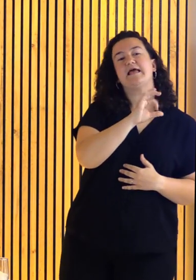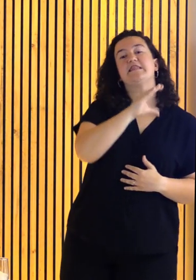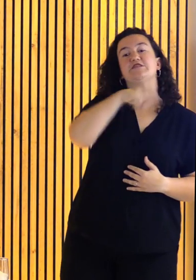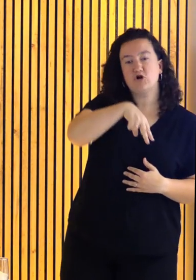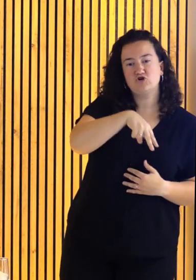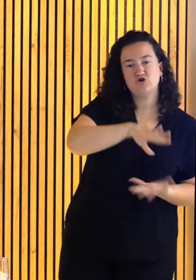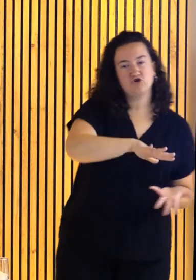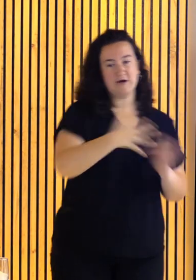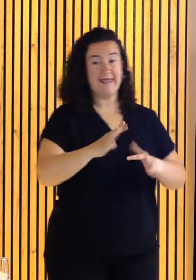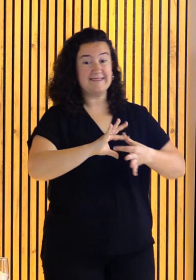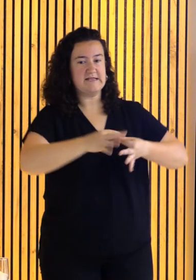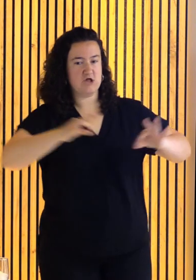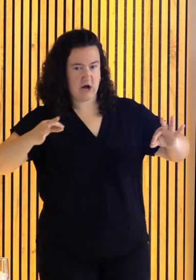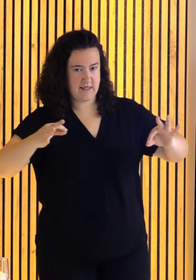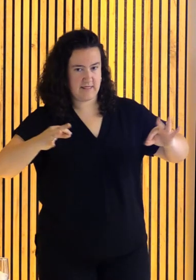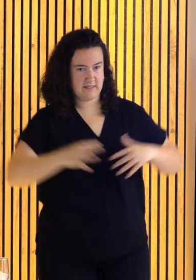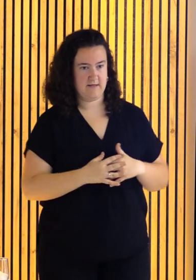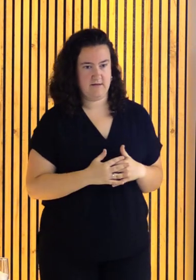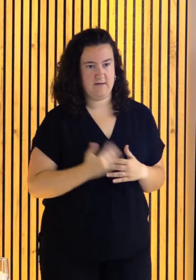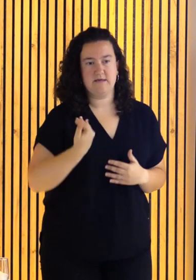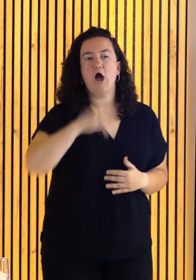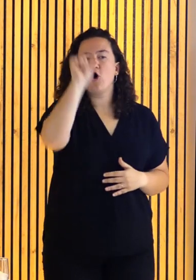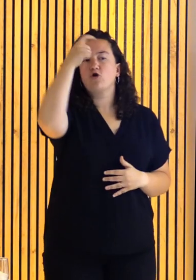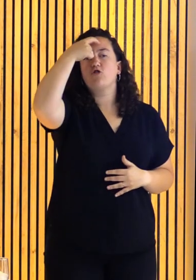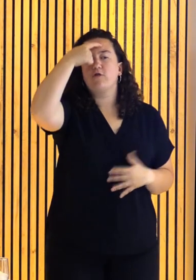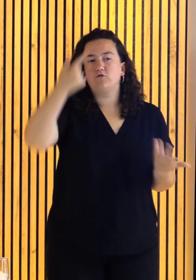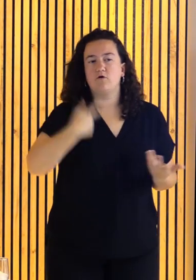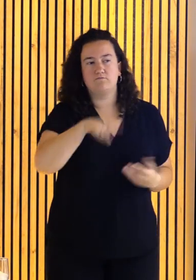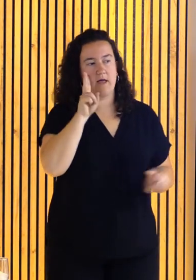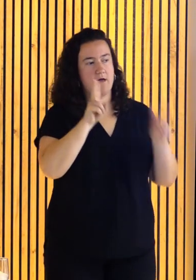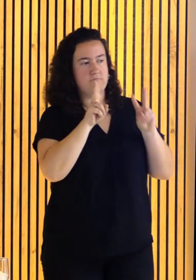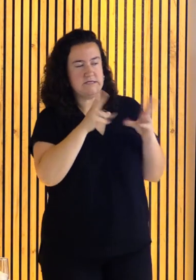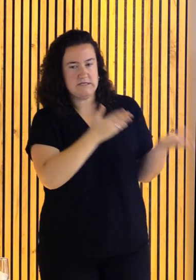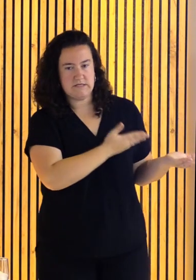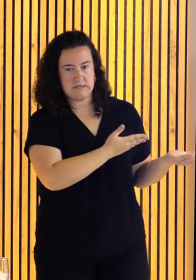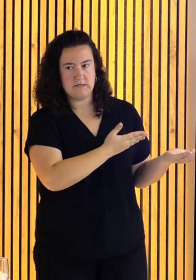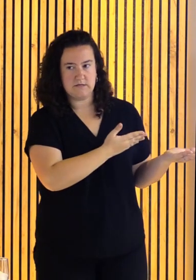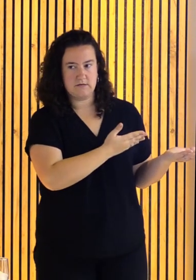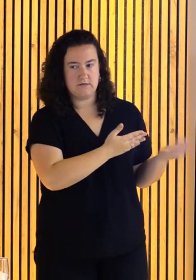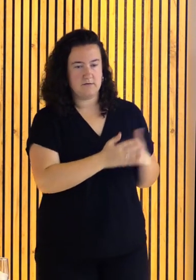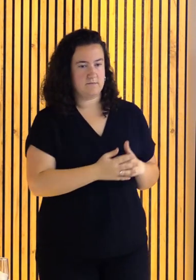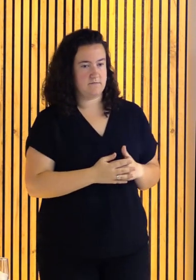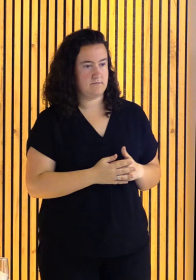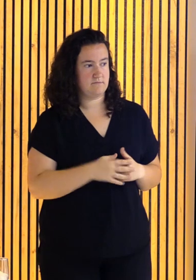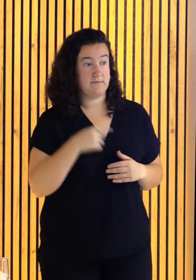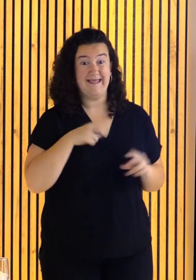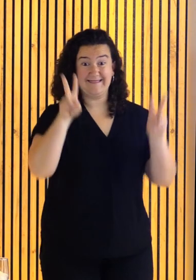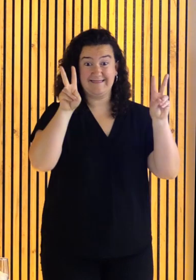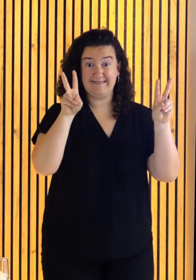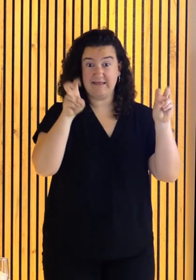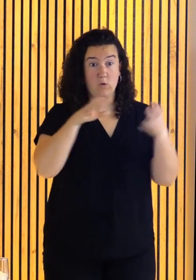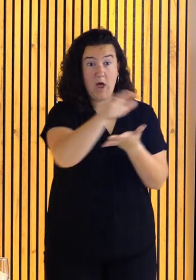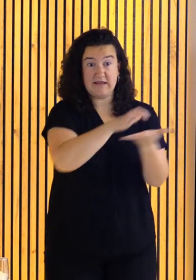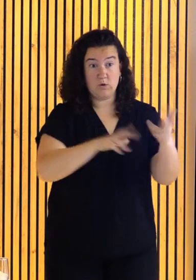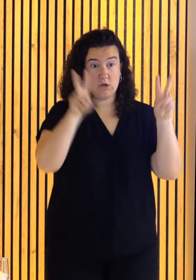eta kontzeptuak, bueno, ikusten duzuen moduan, ba, marginak aipatzen ditu artikuluaren izenburuan bertan,